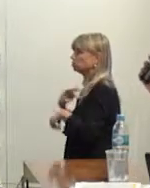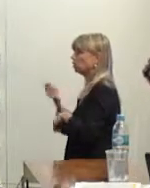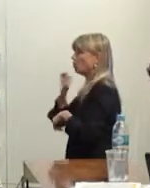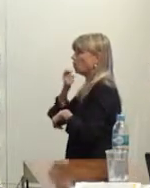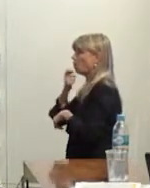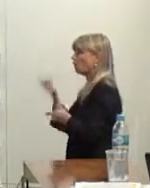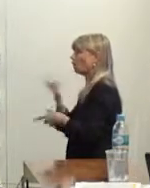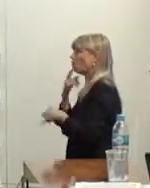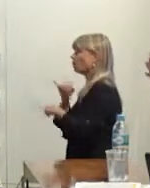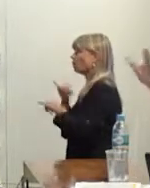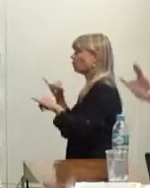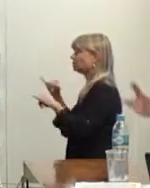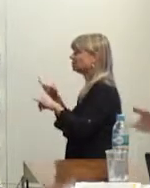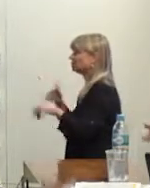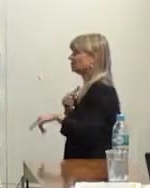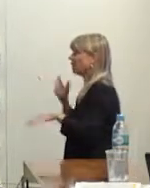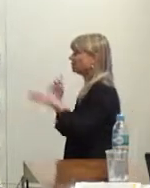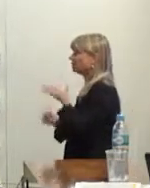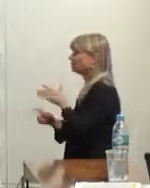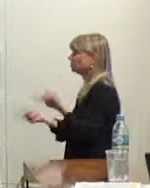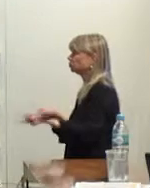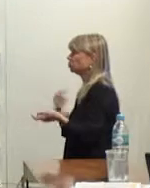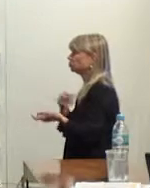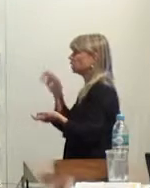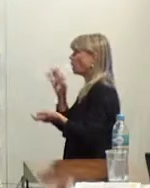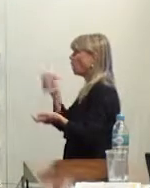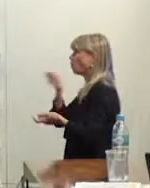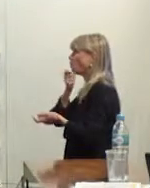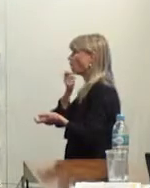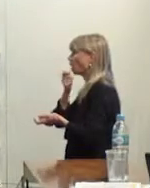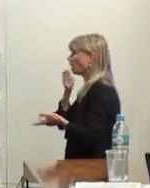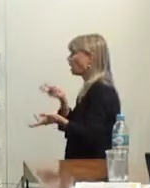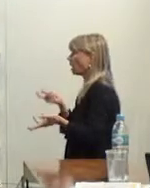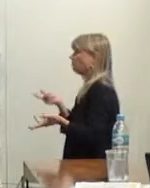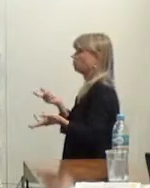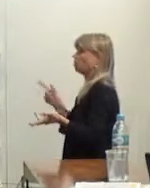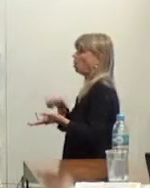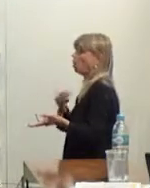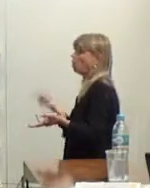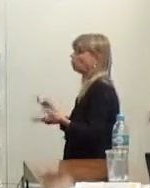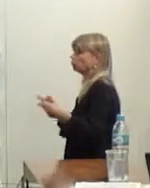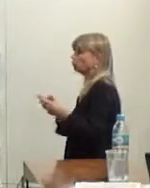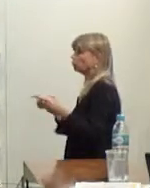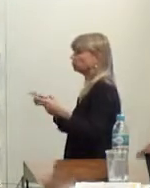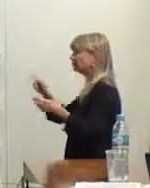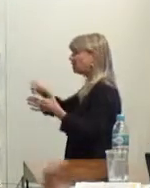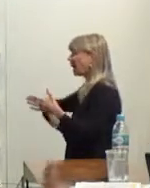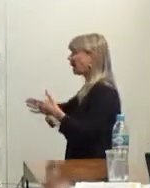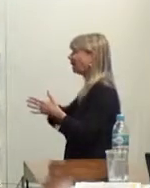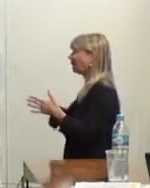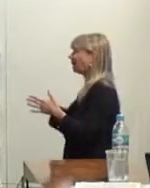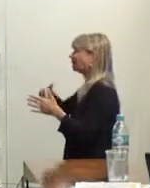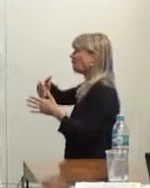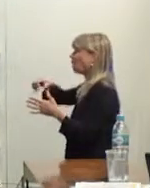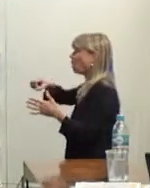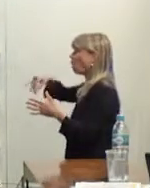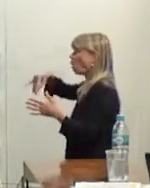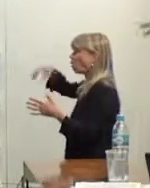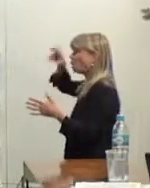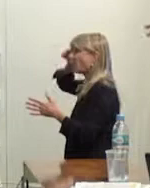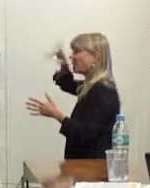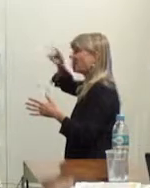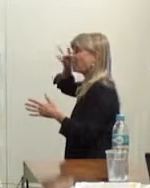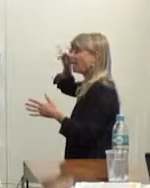el subte, como es por ejemplo todos los sistemas de tarjetas, monedero,